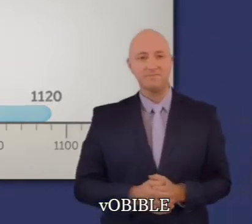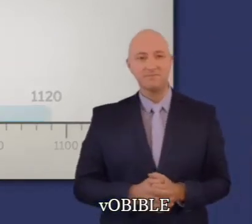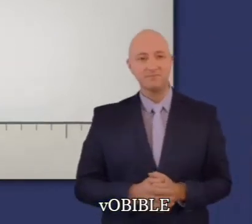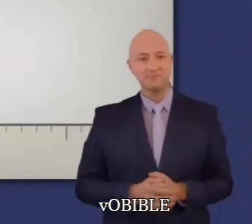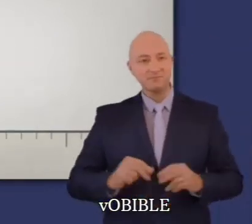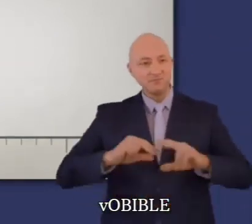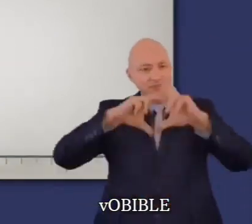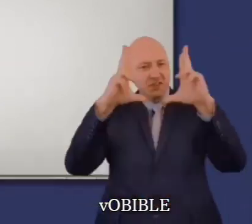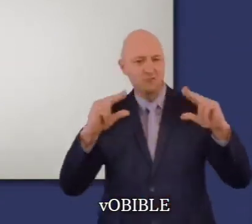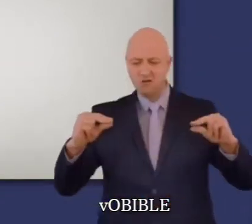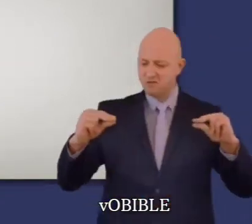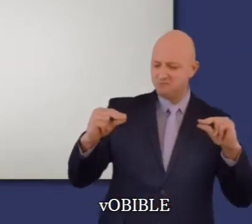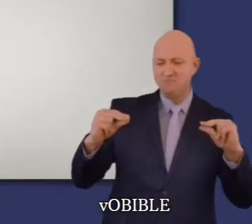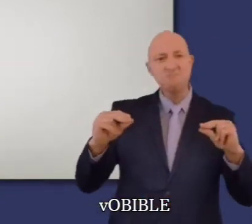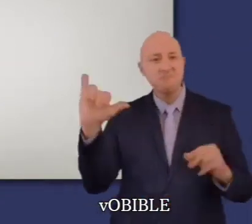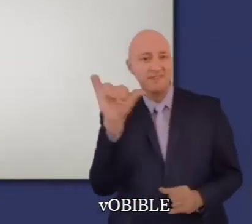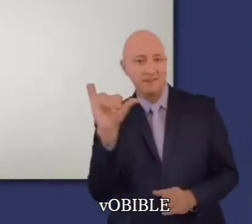Introduction au livre des Juges.